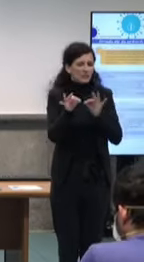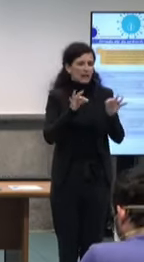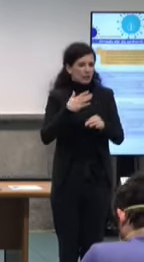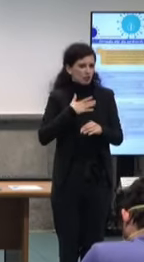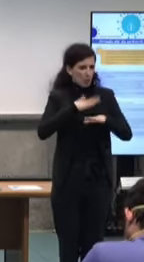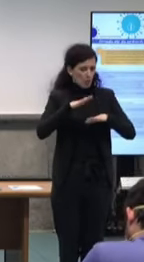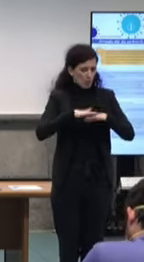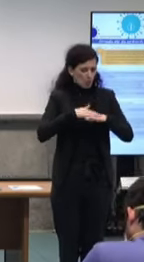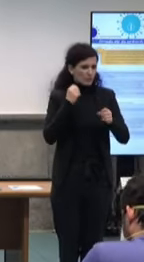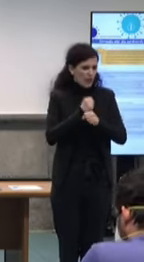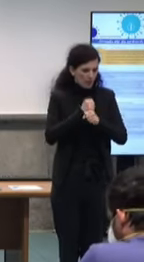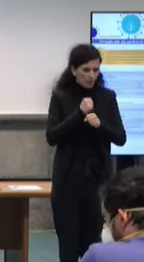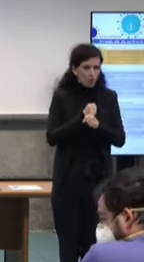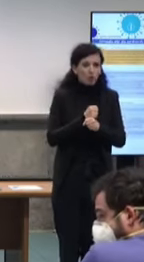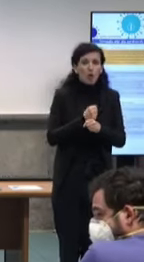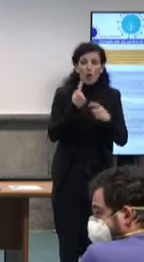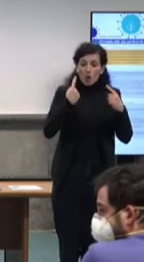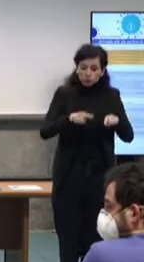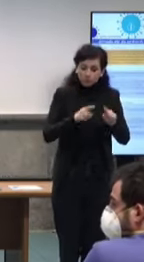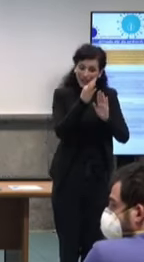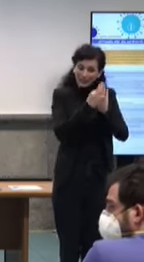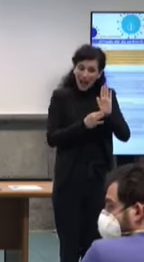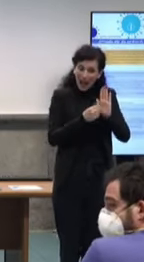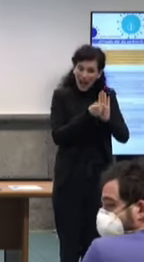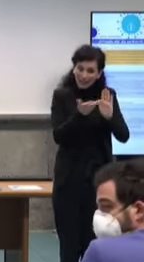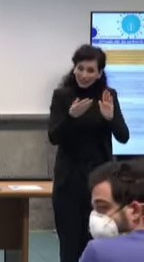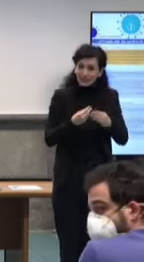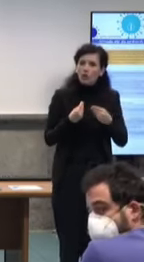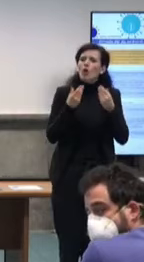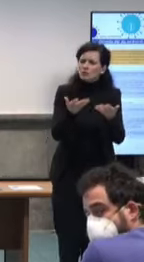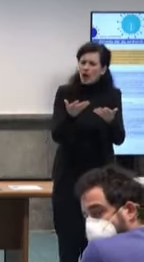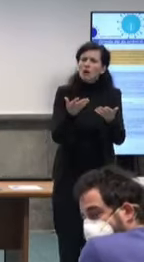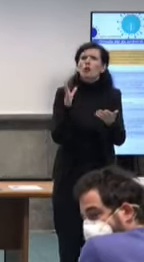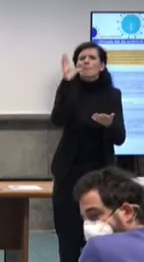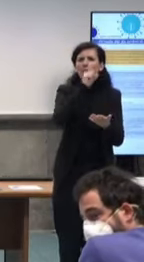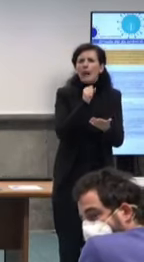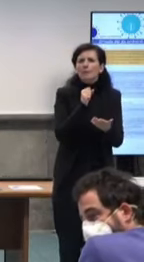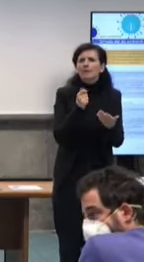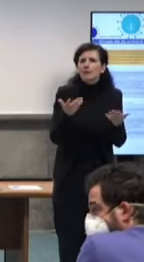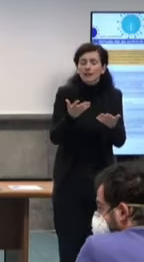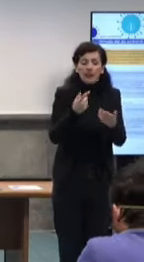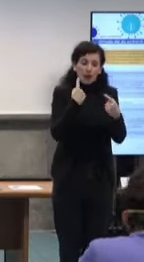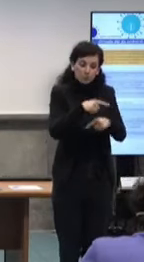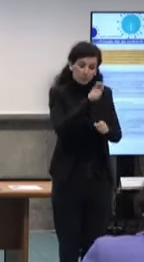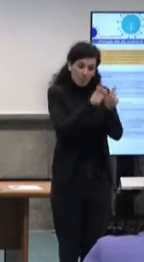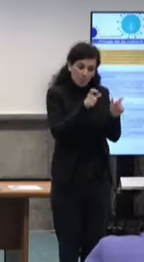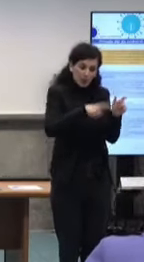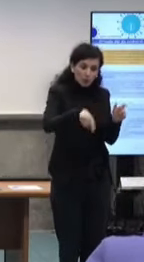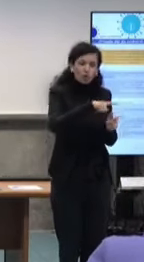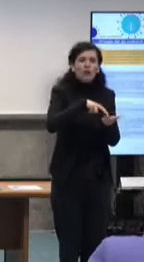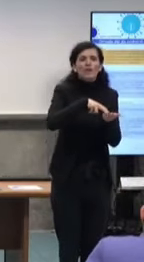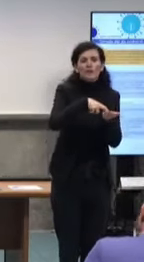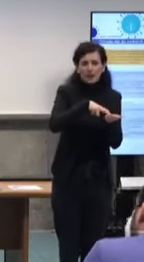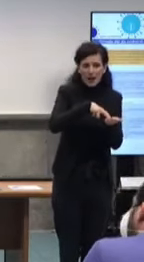sono un su un campione ma che ci servivano e l'ho detto a dire quelle sono strutture fragili e soprattutto serve credo